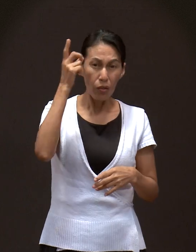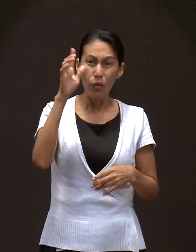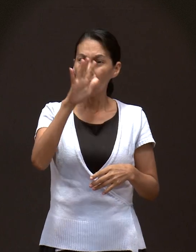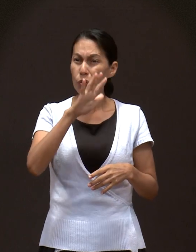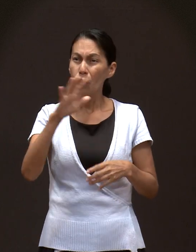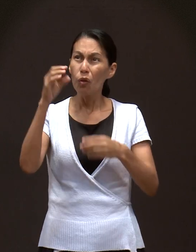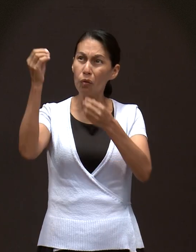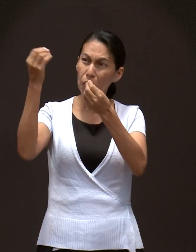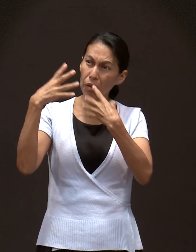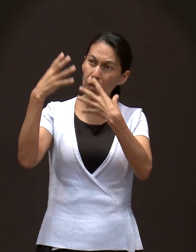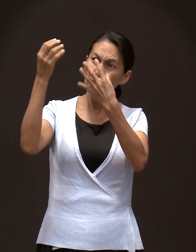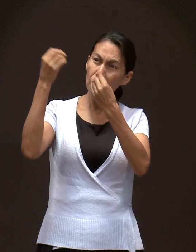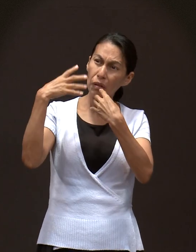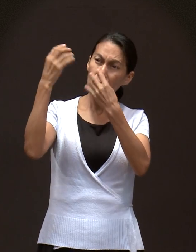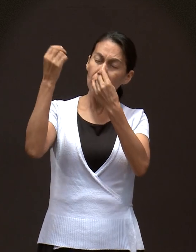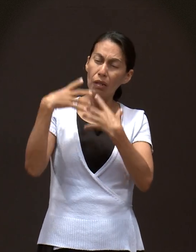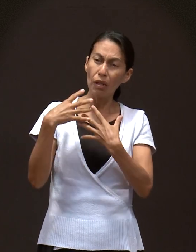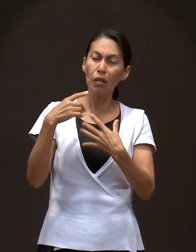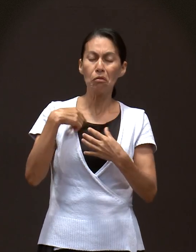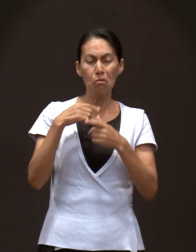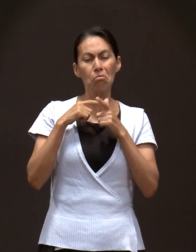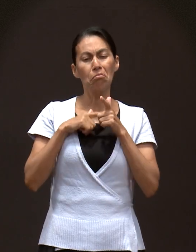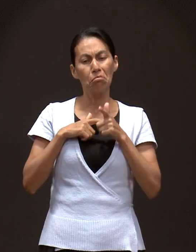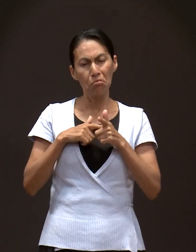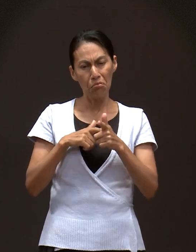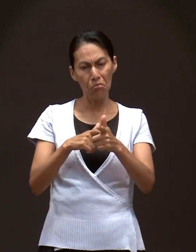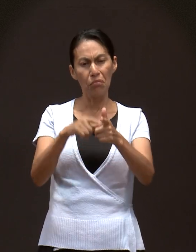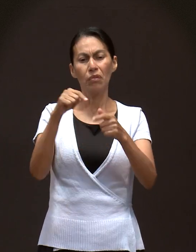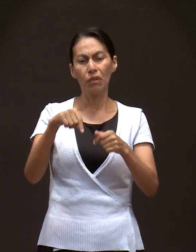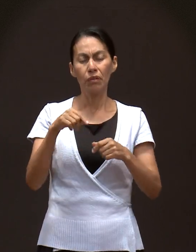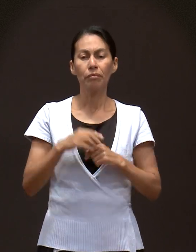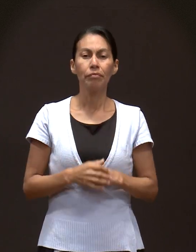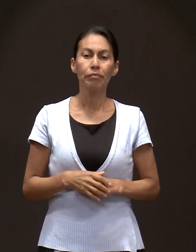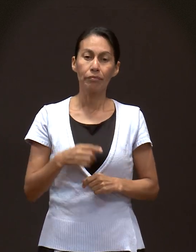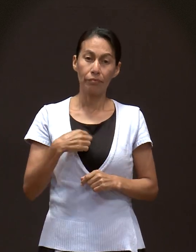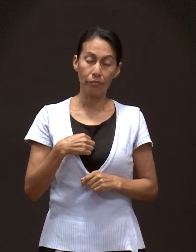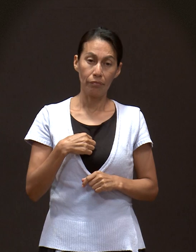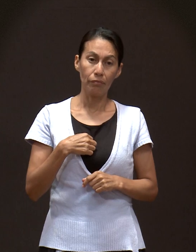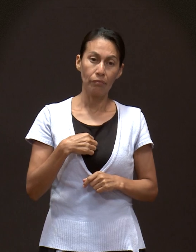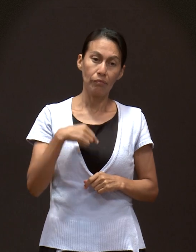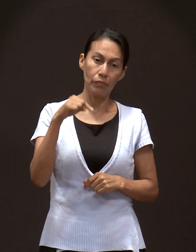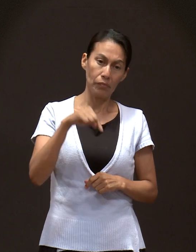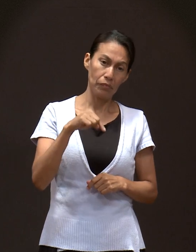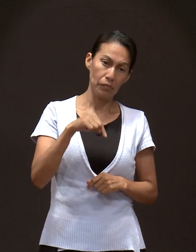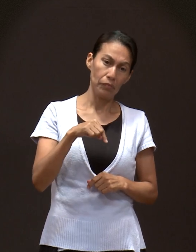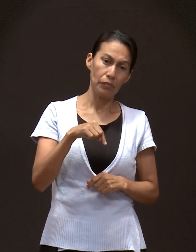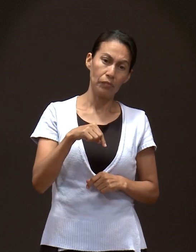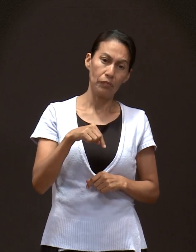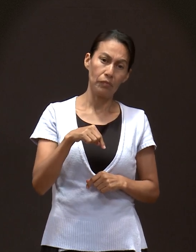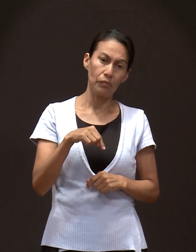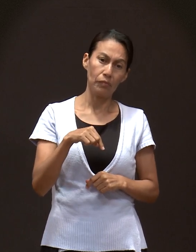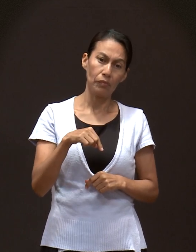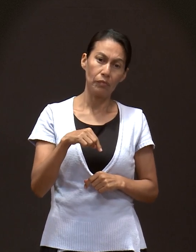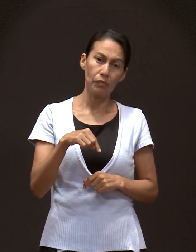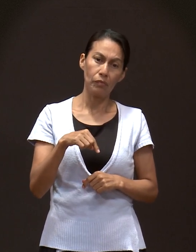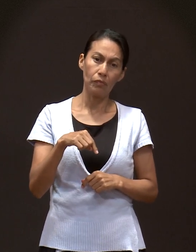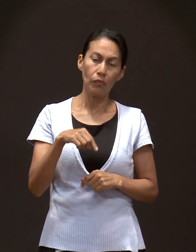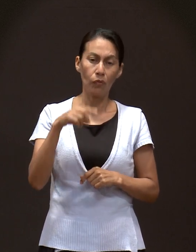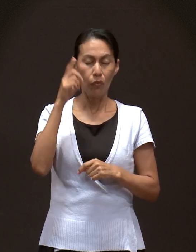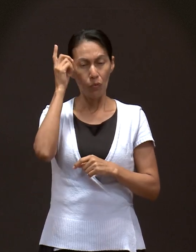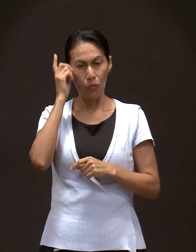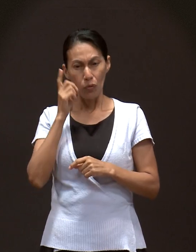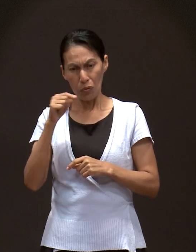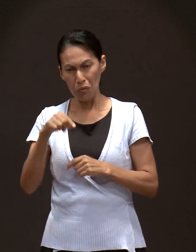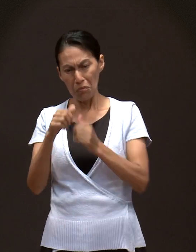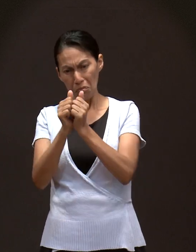que Él provea lo necesario para que yo pueda estar aquí. Entonces, todas las mañanas yo soy interna. Dios ha proveído para que yo sea